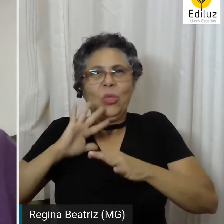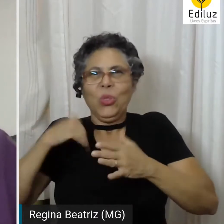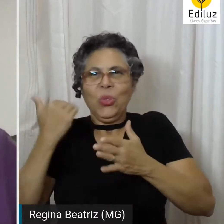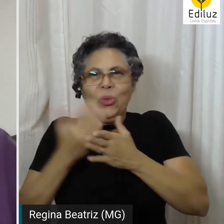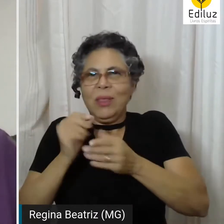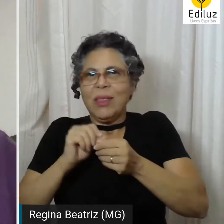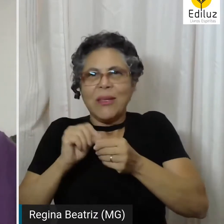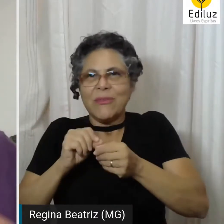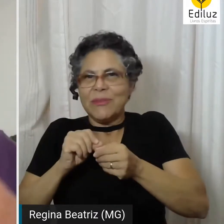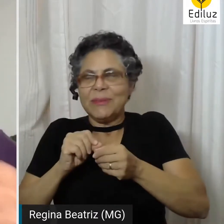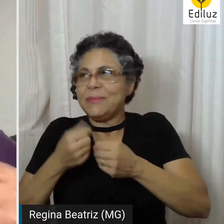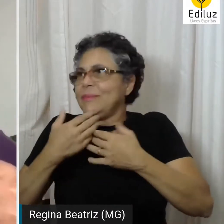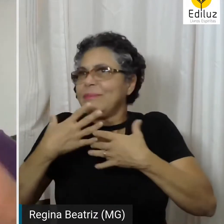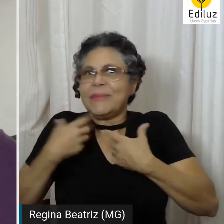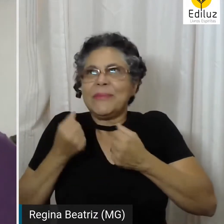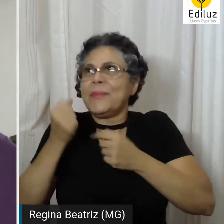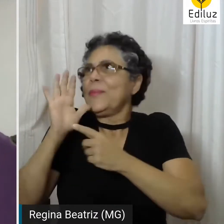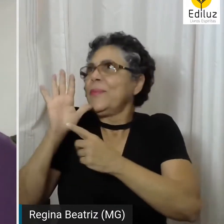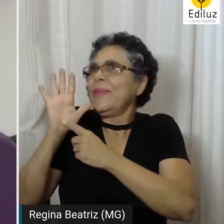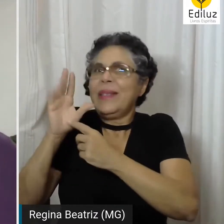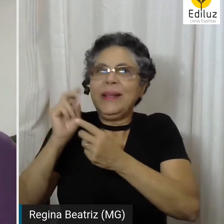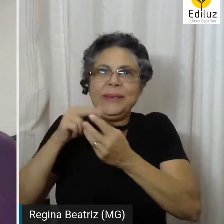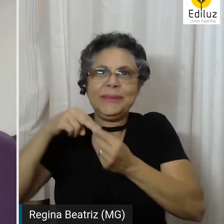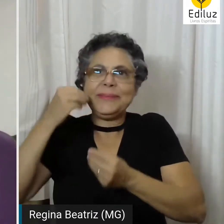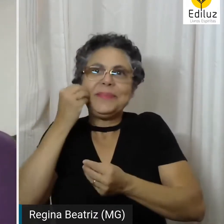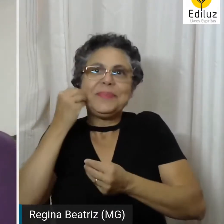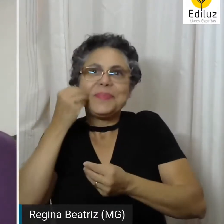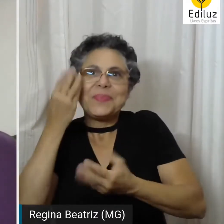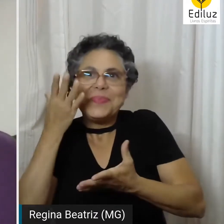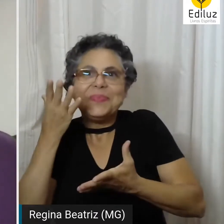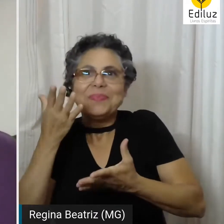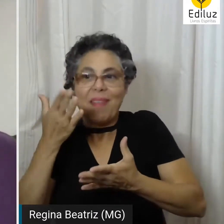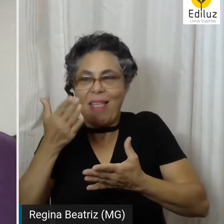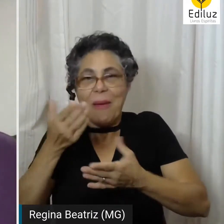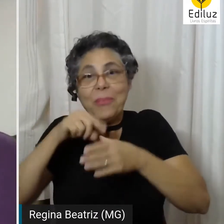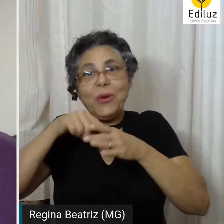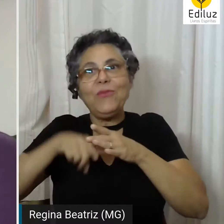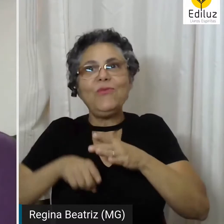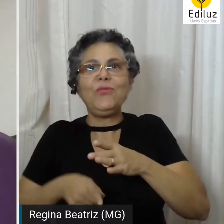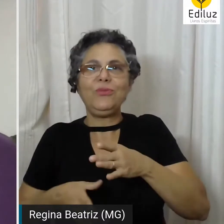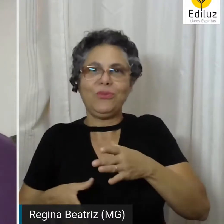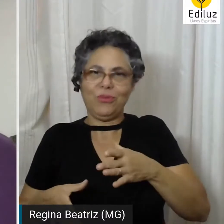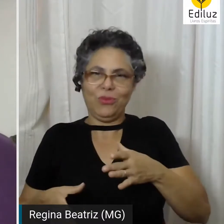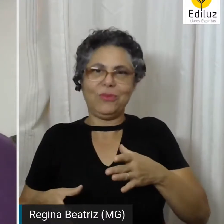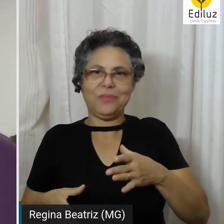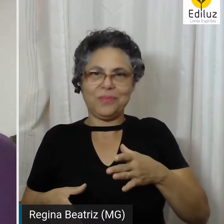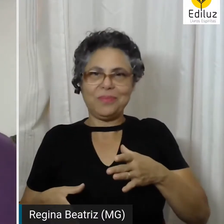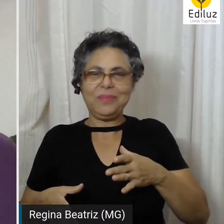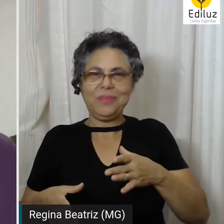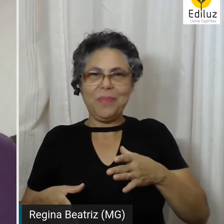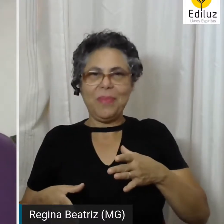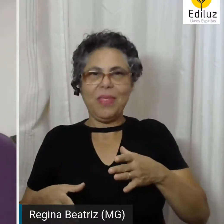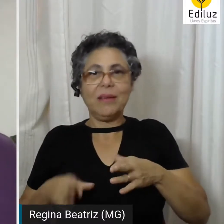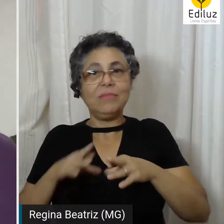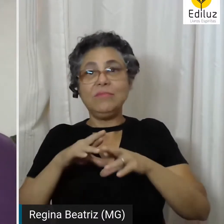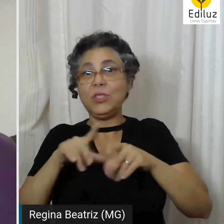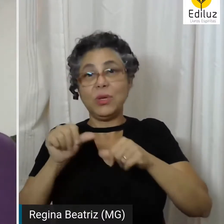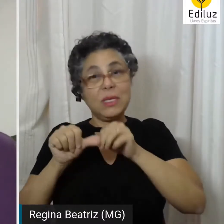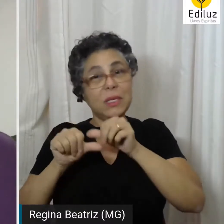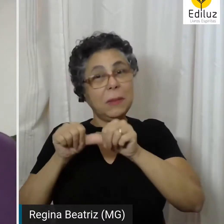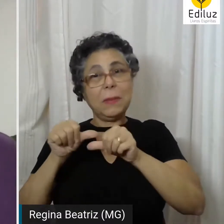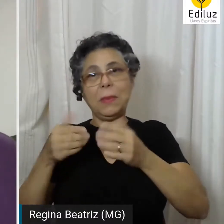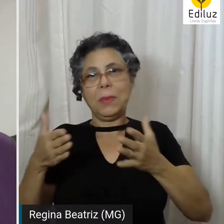nossas atitudes como experiência de efeito profundo, de efeito